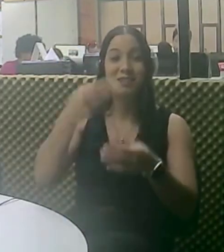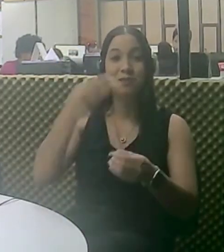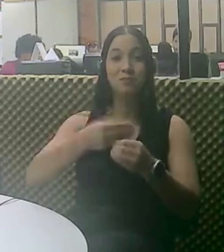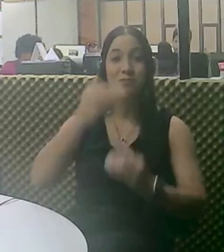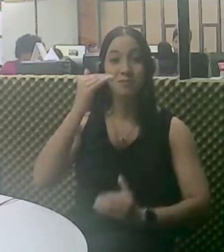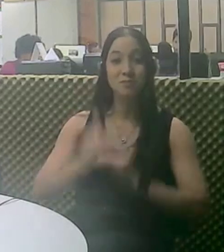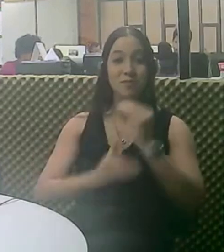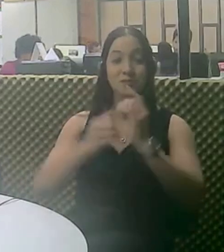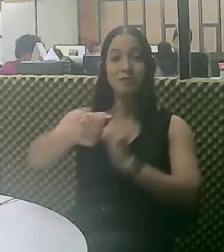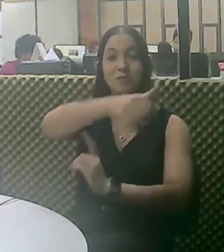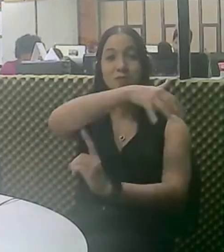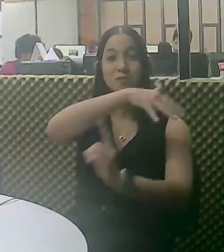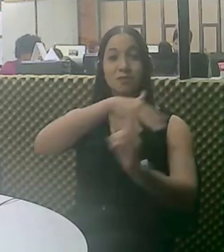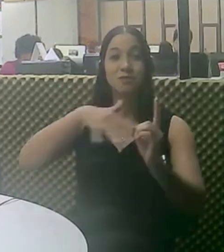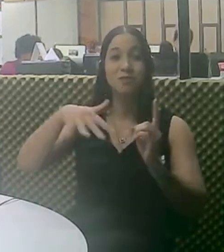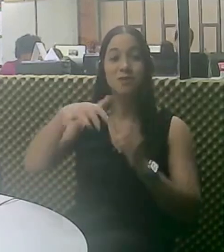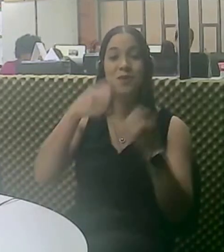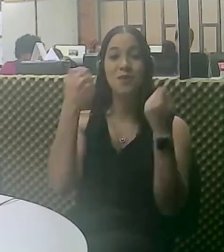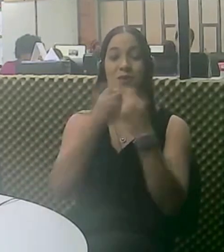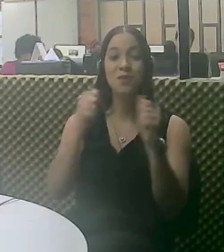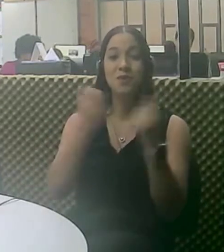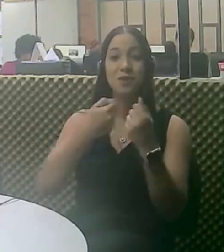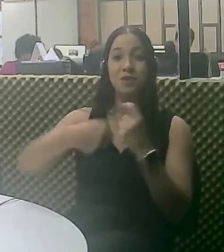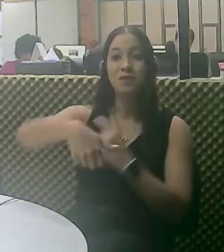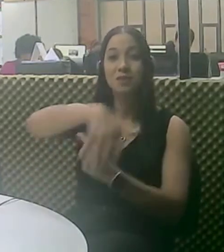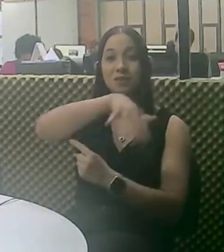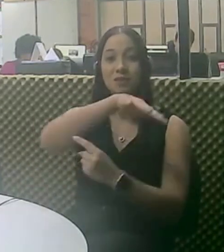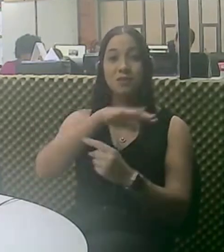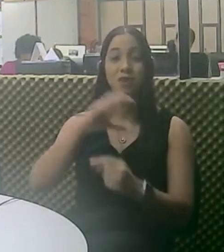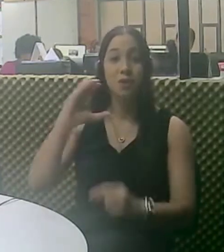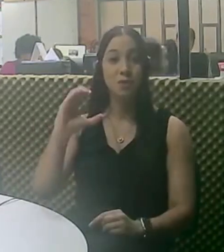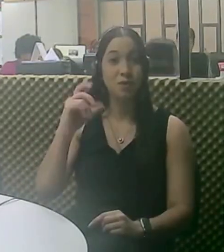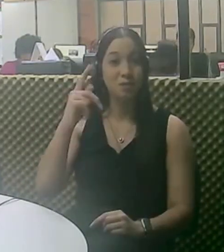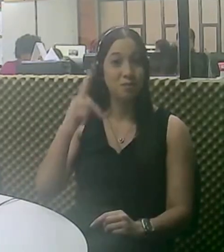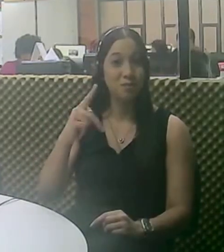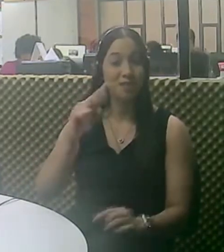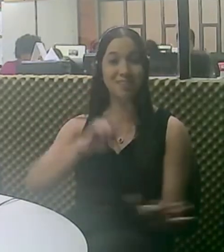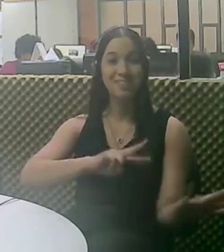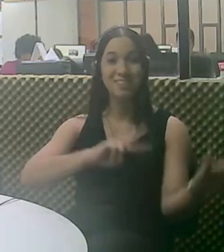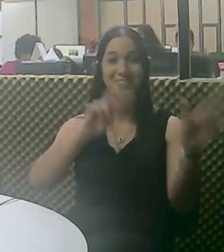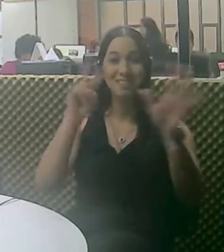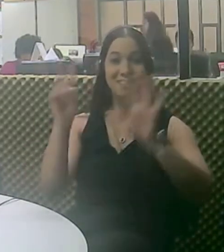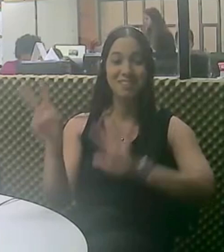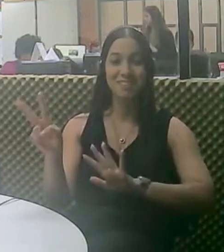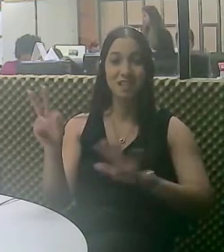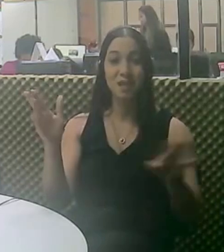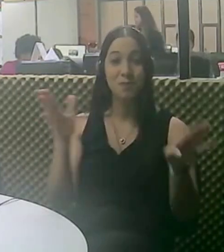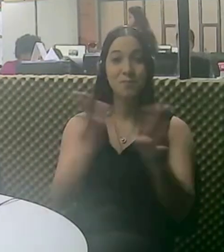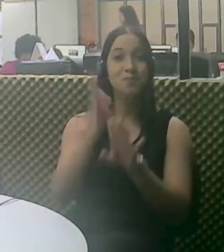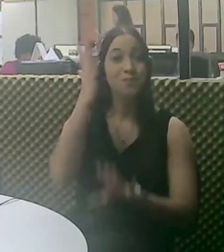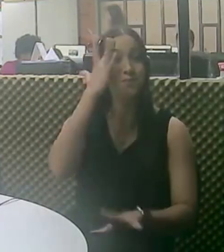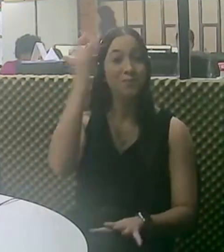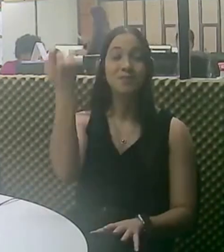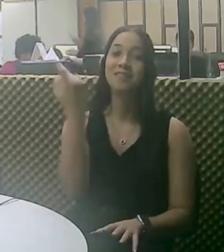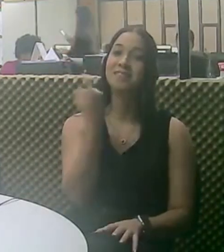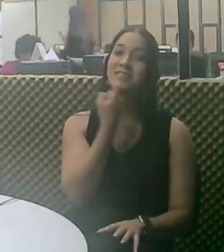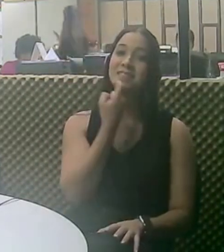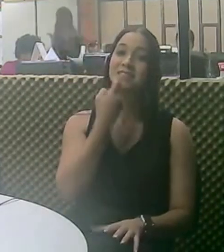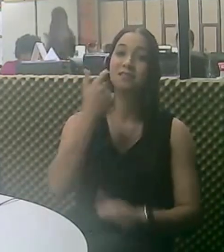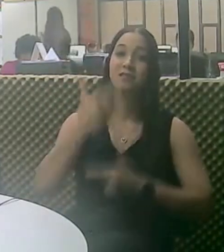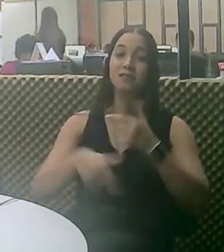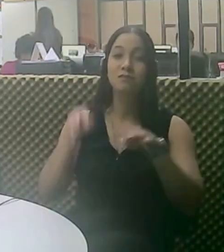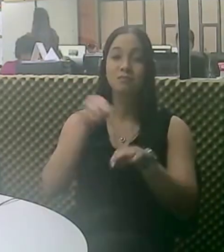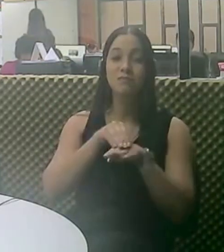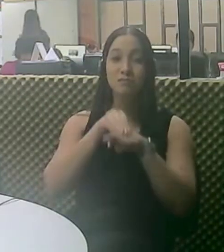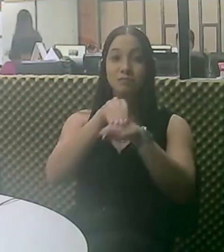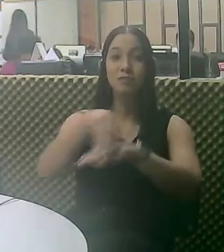de Desenvolvimento Social levou o busão social para o Custódio Pereira nesta semana. Até amanhã, sexta-feira, o serviço